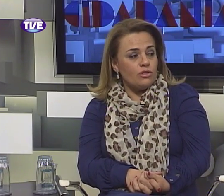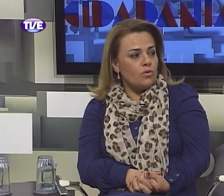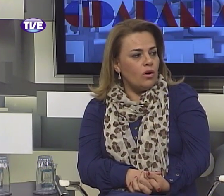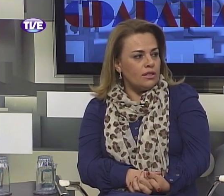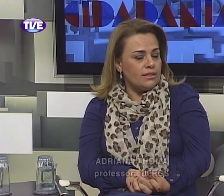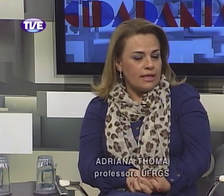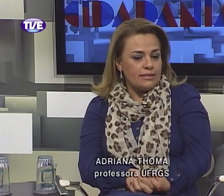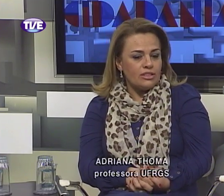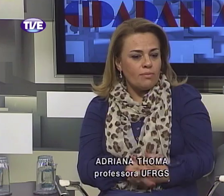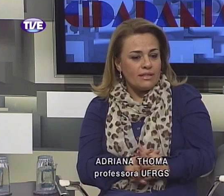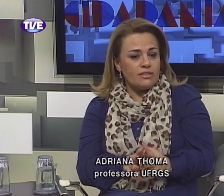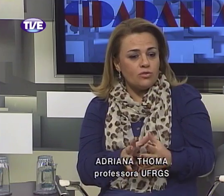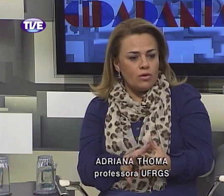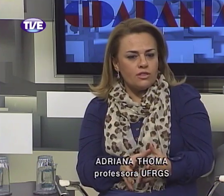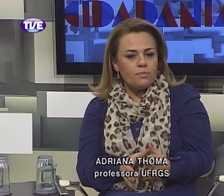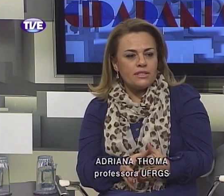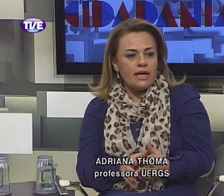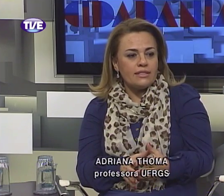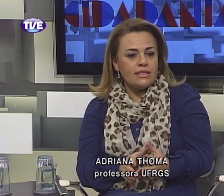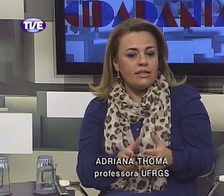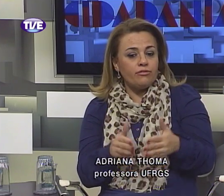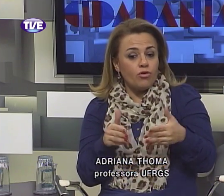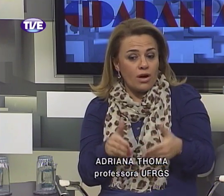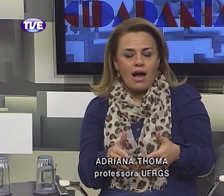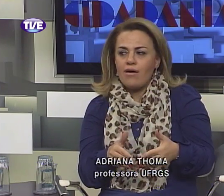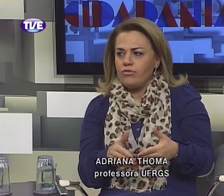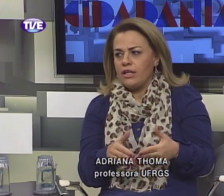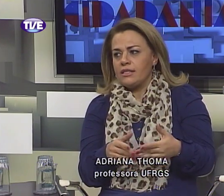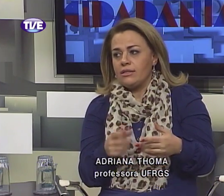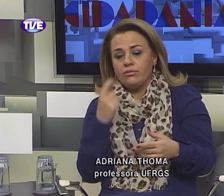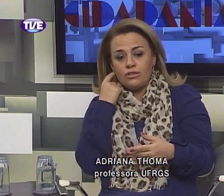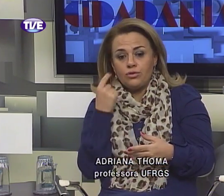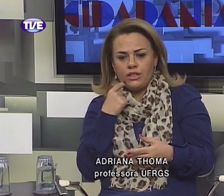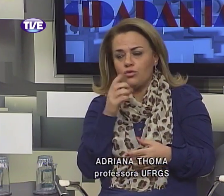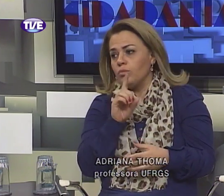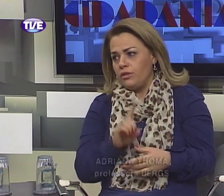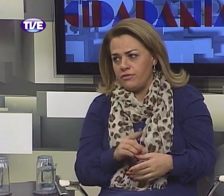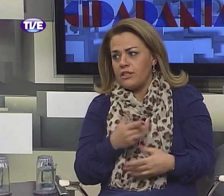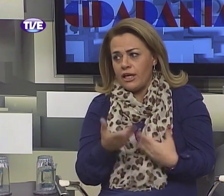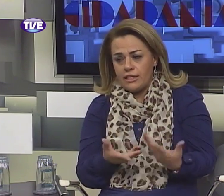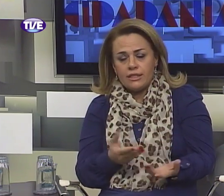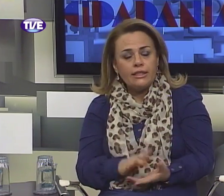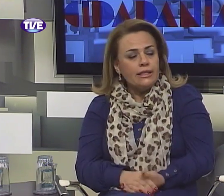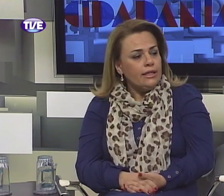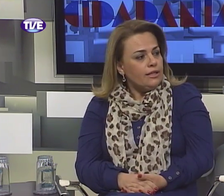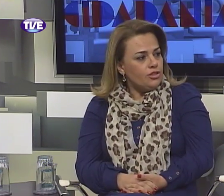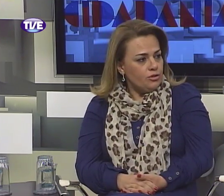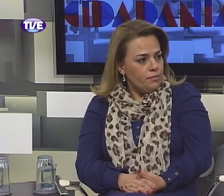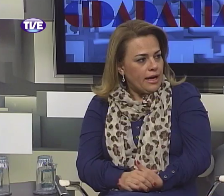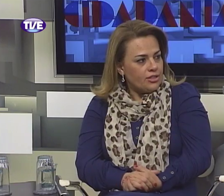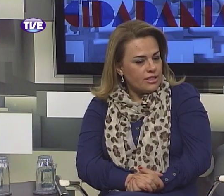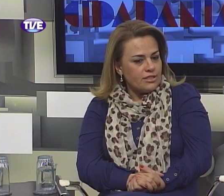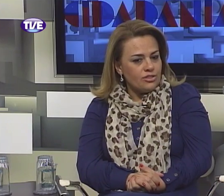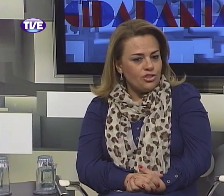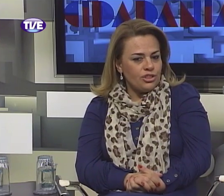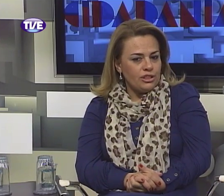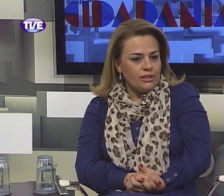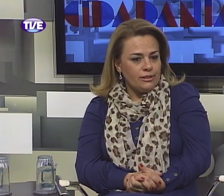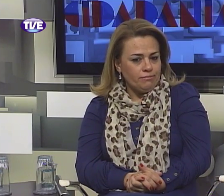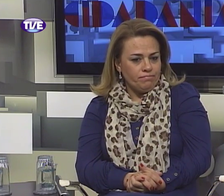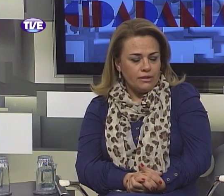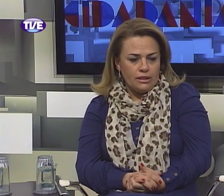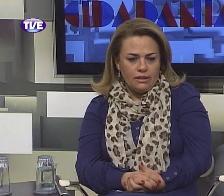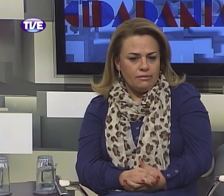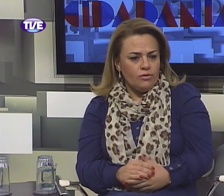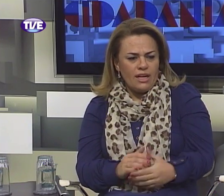nós tínhamos escolas, as chamadas escolas especiais, que focavam na questão da surdez como deficiência, tinham práticas de